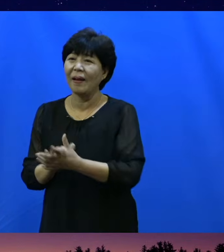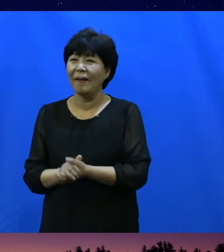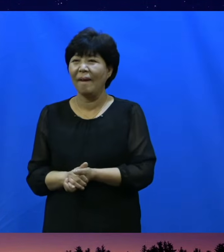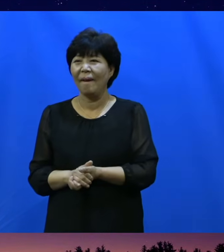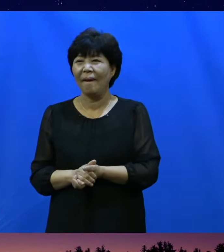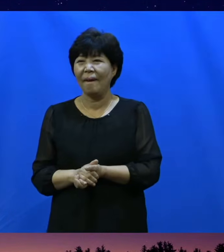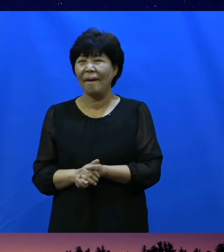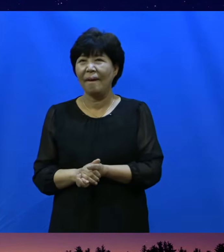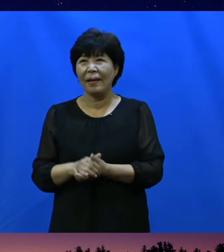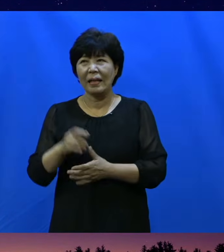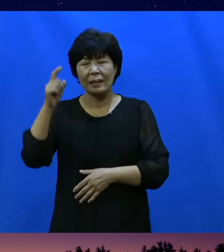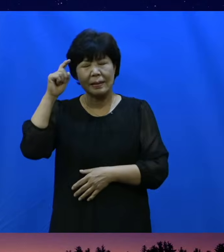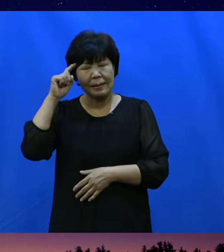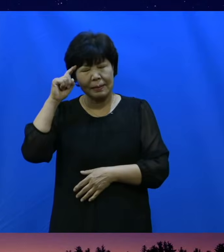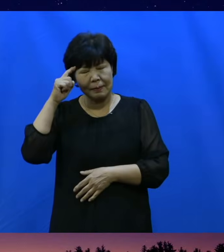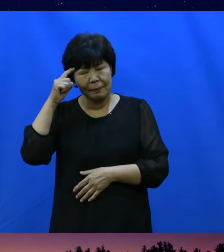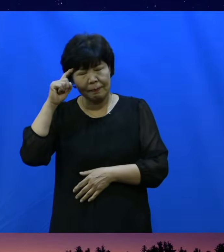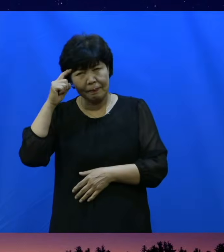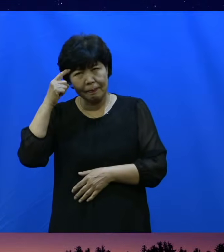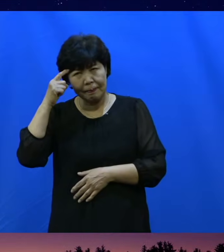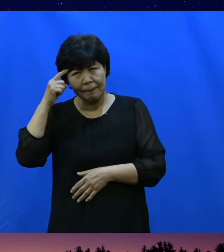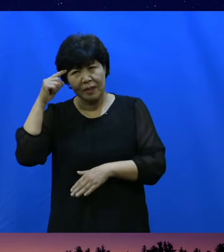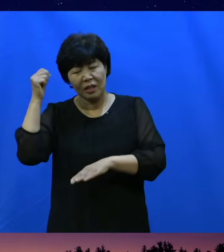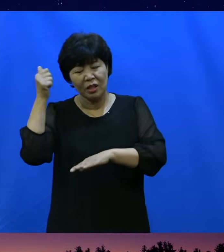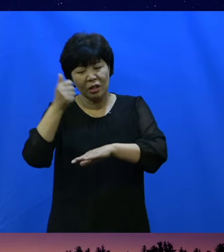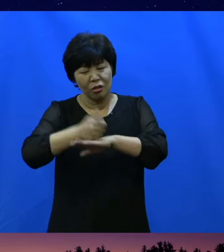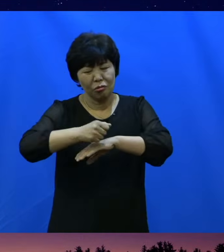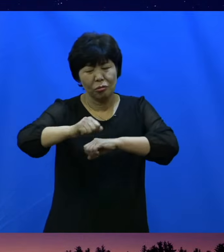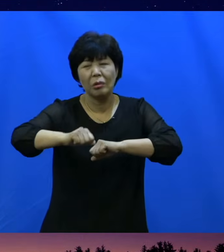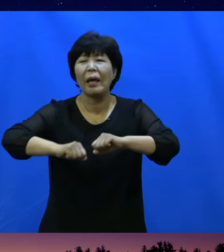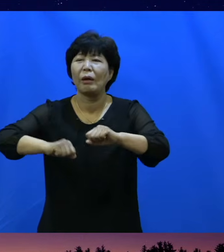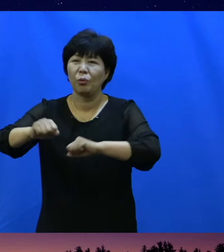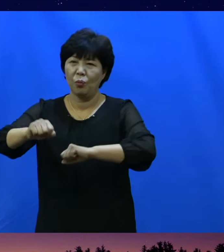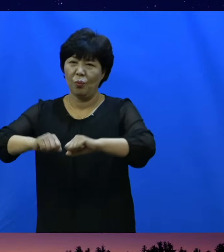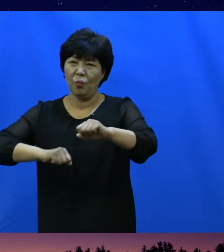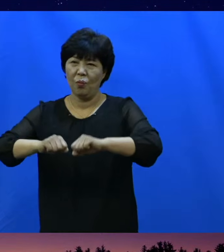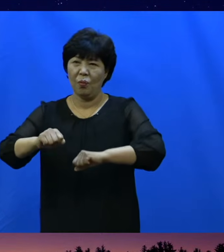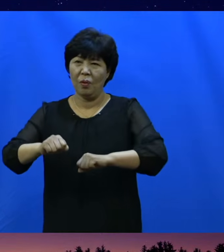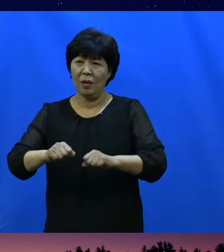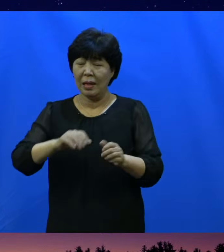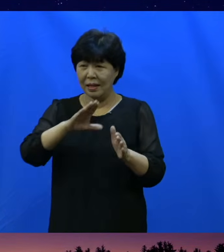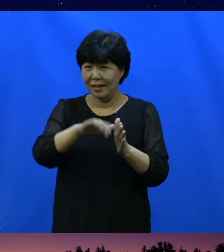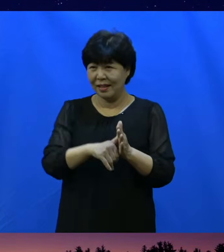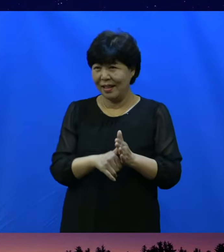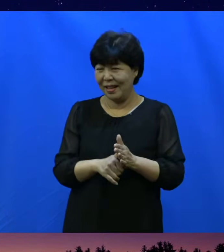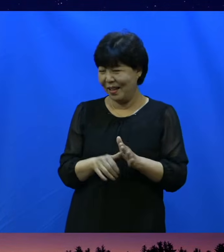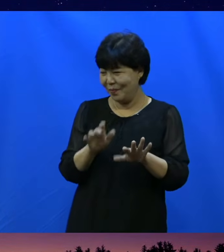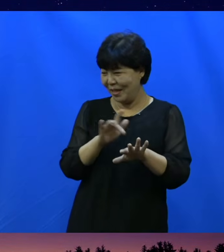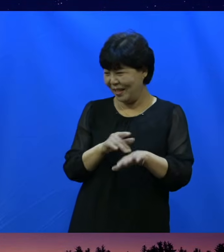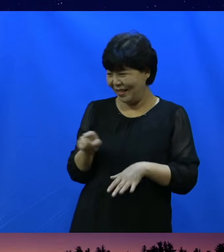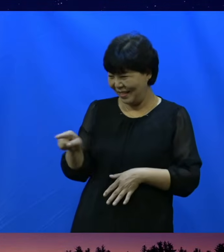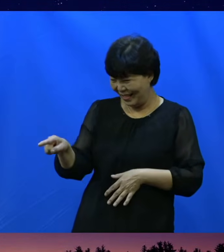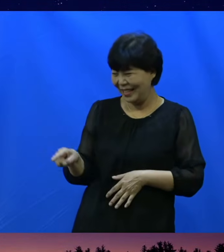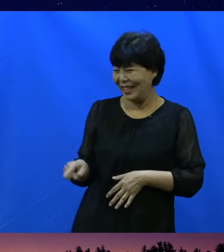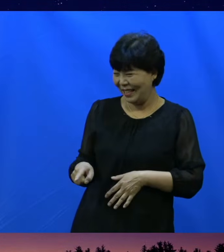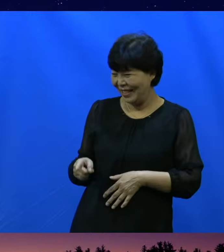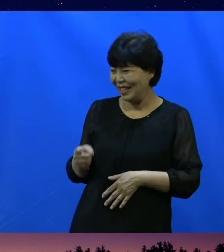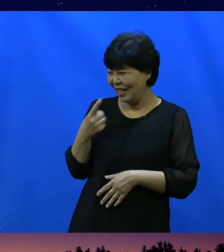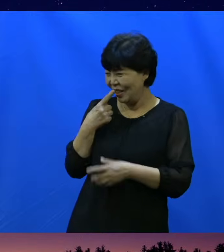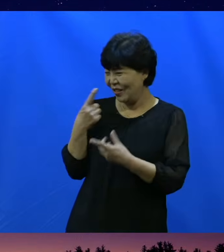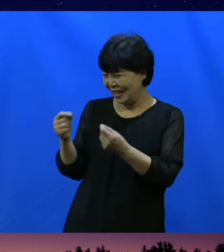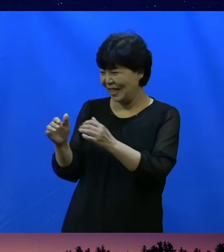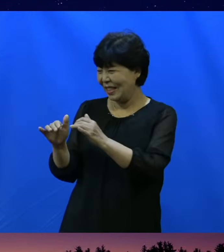안에 들어가 버렸고, 그리고 그렇게 행동을 했죠. 했을 때 또 어떻게 했겠어요? 마귀가 그래, 너는 그런 인간이야.